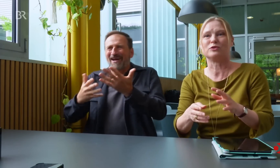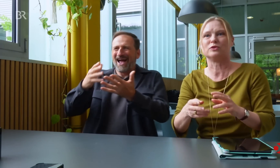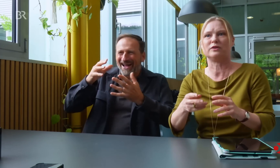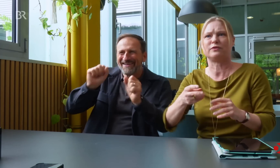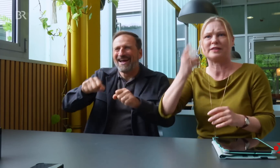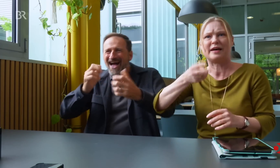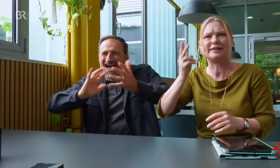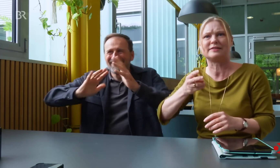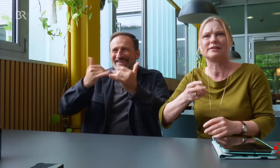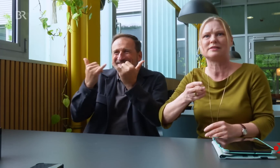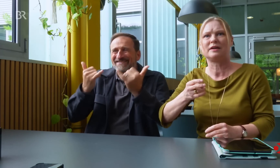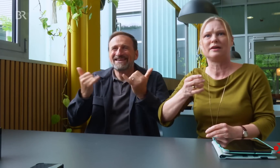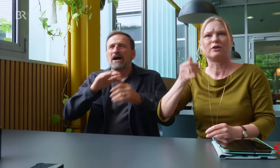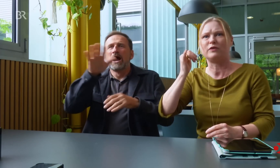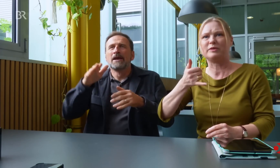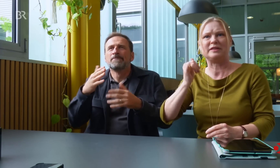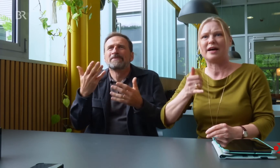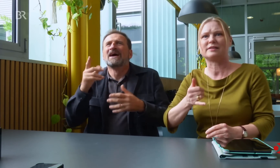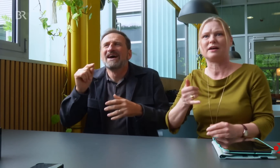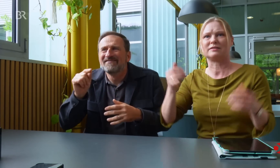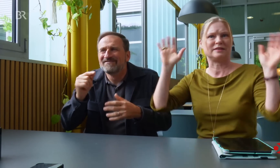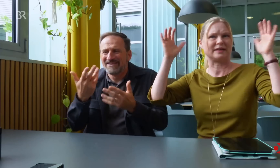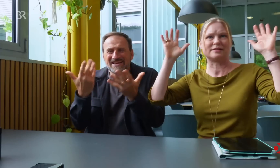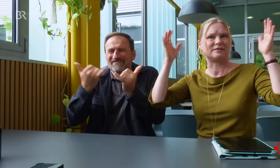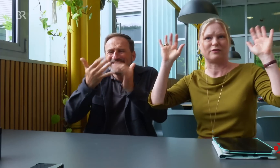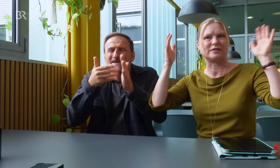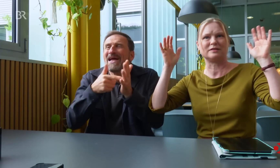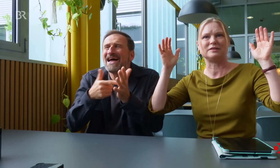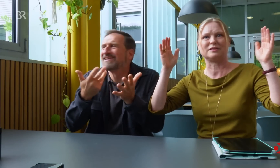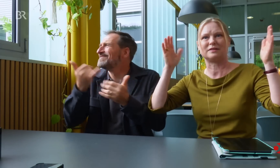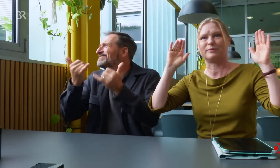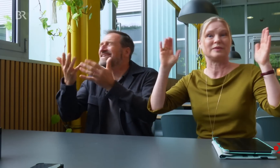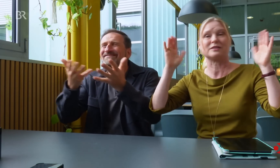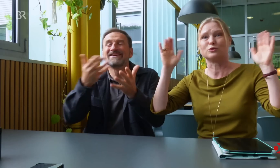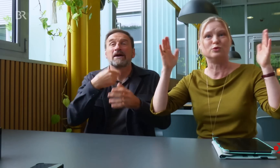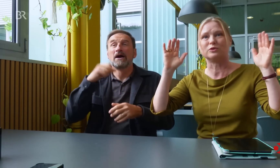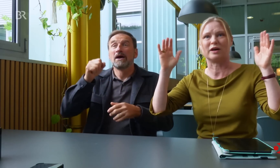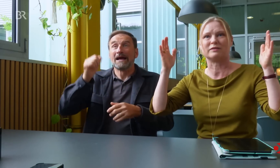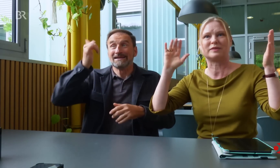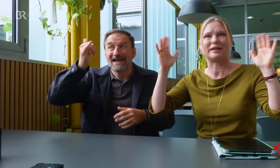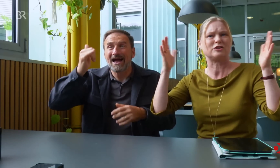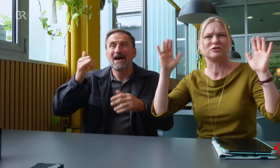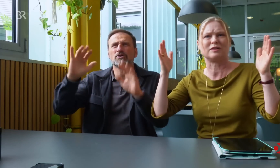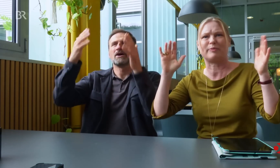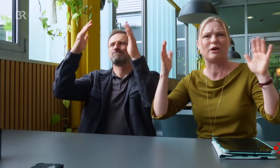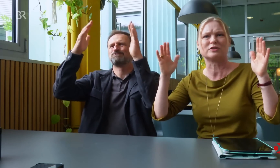so, was heißt das? Können wir bitte Ja sagen? Denn das ist ja was, ne? Dieses, das ist gut oder Klatschen, Applaus